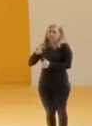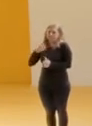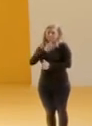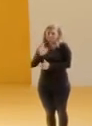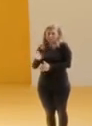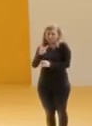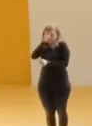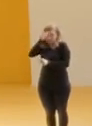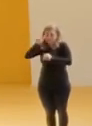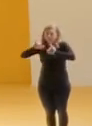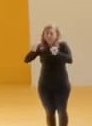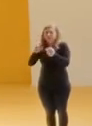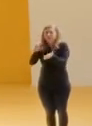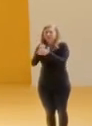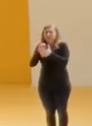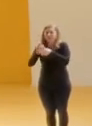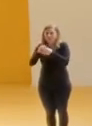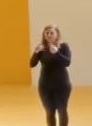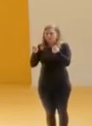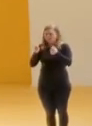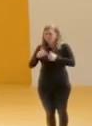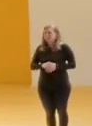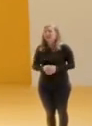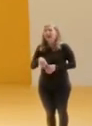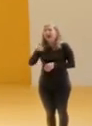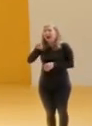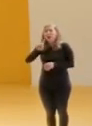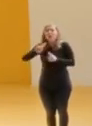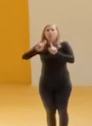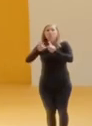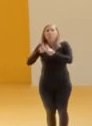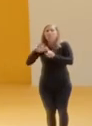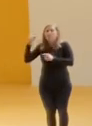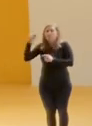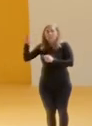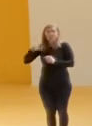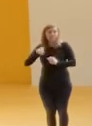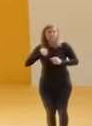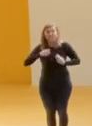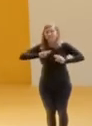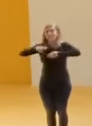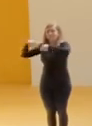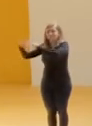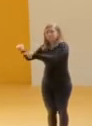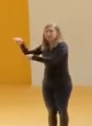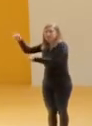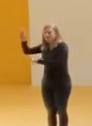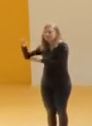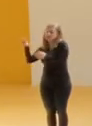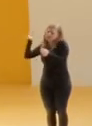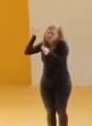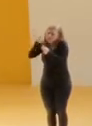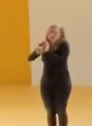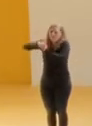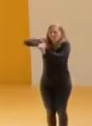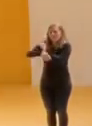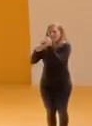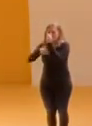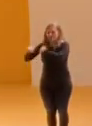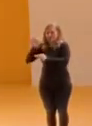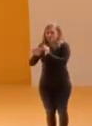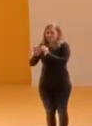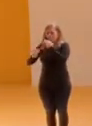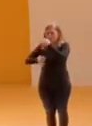chodzi o kwestie pieniężne aczkolwiek drugi wykładowca po mnie będzie pewnie wchodził w te szczegóły zdecydowanie głębiej